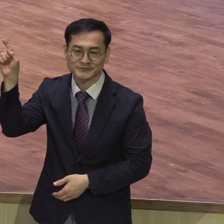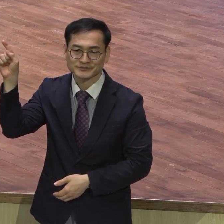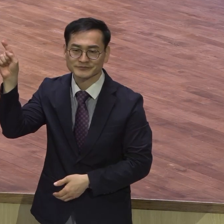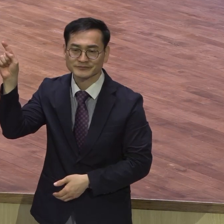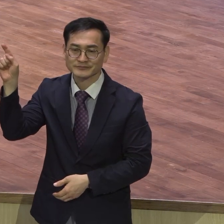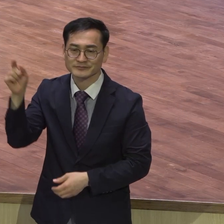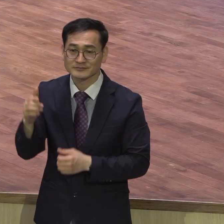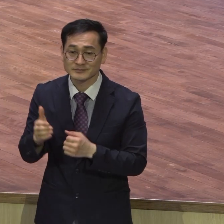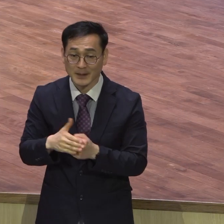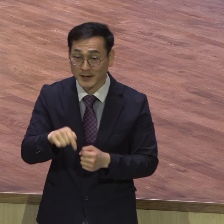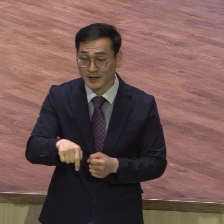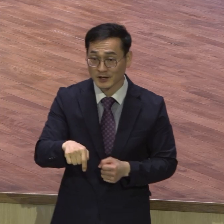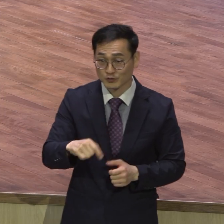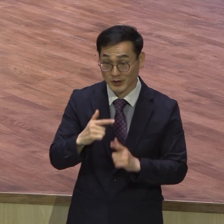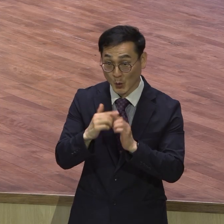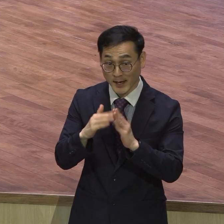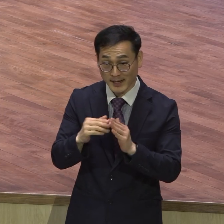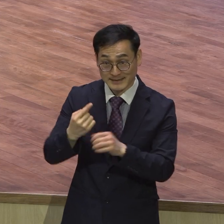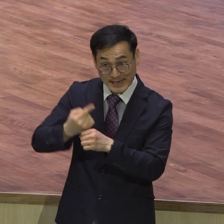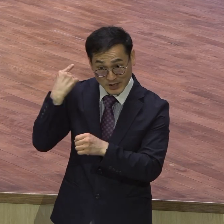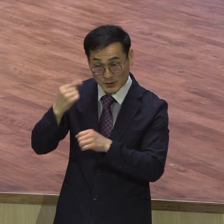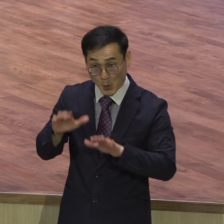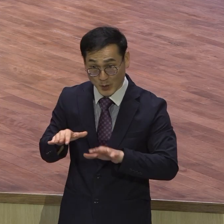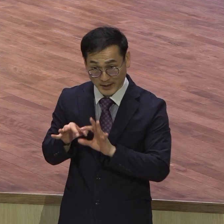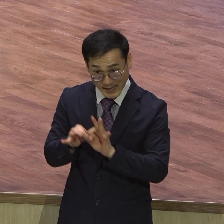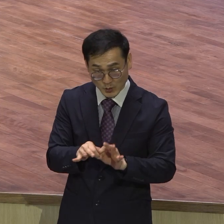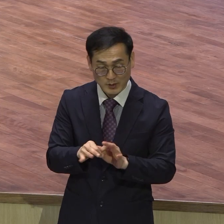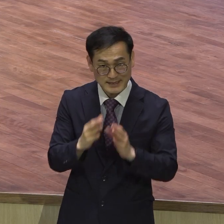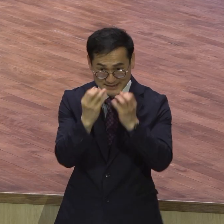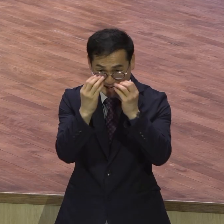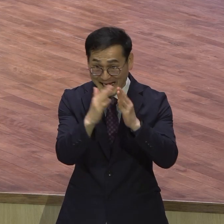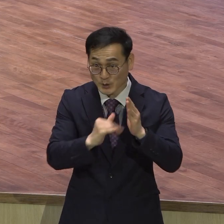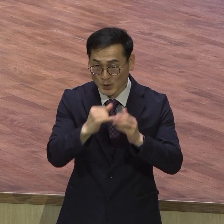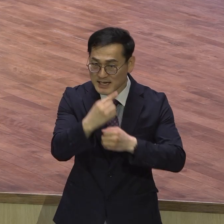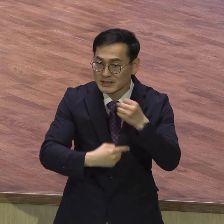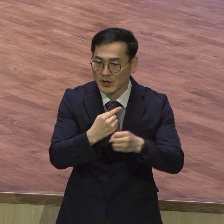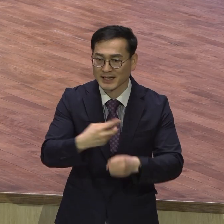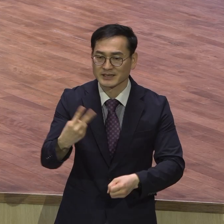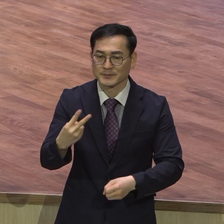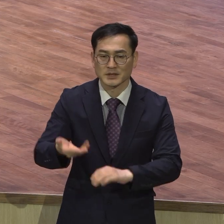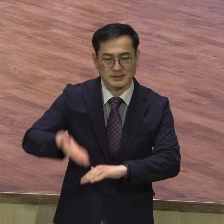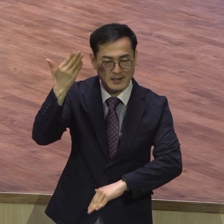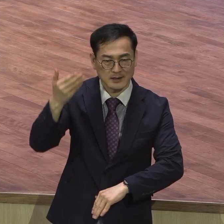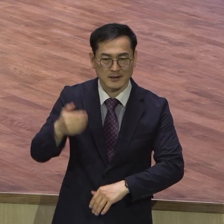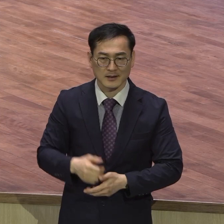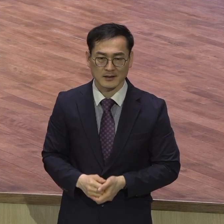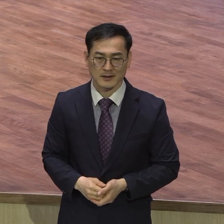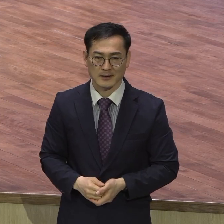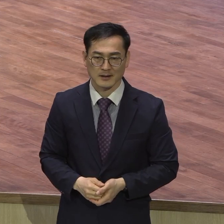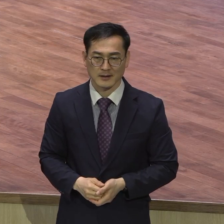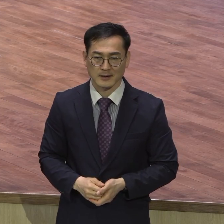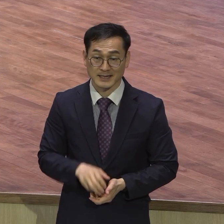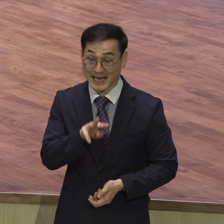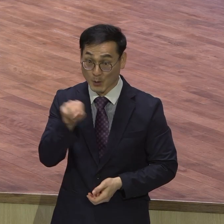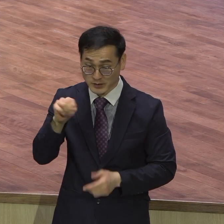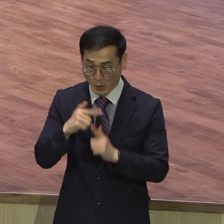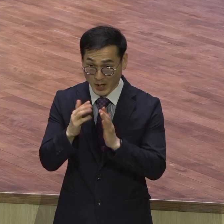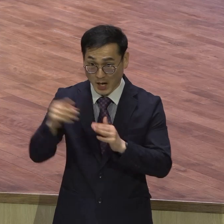새가족이 매년 2000명이 넘었어요 등록한 교회 영혼교회 와가지고